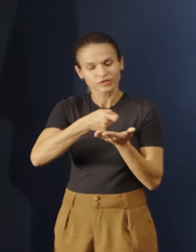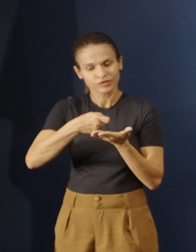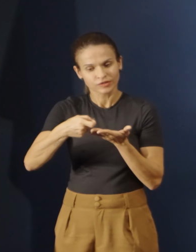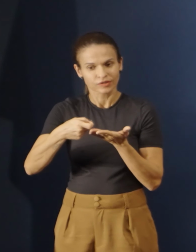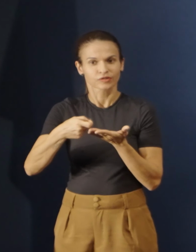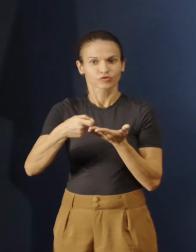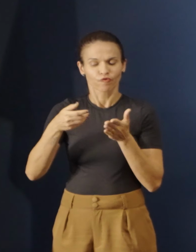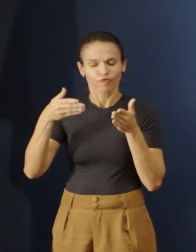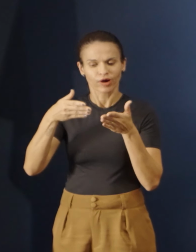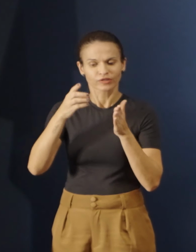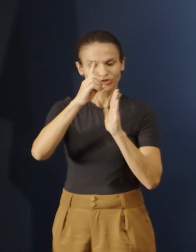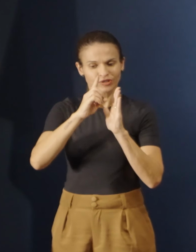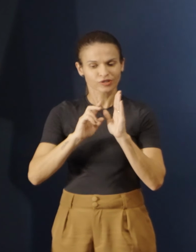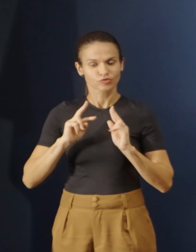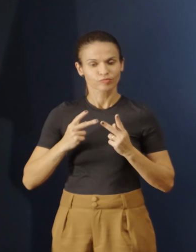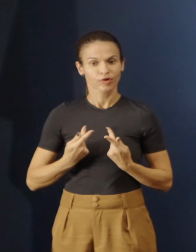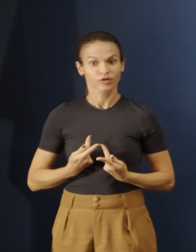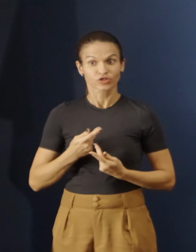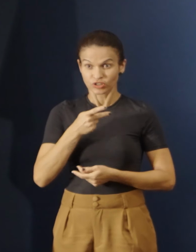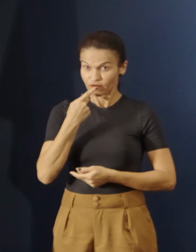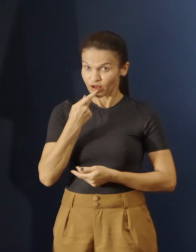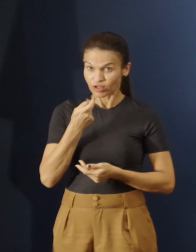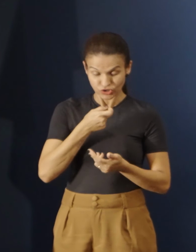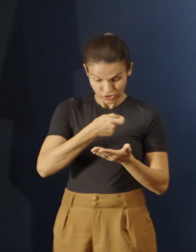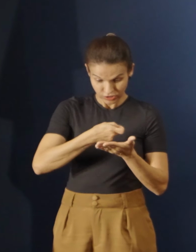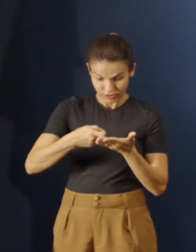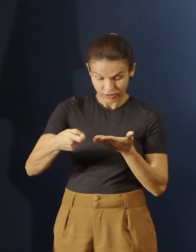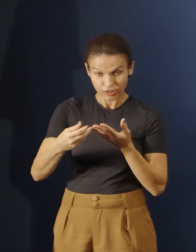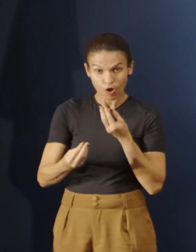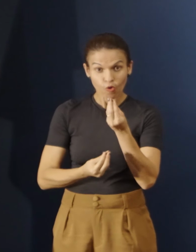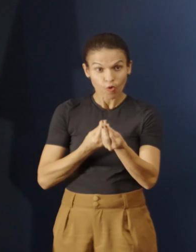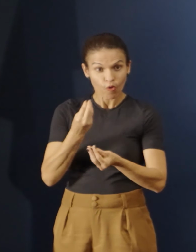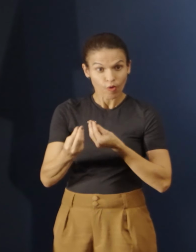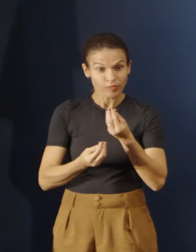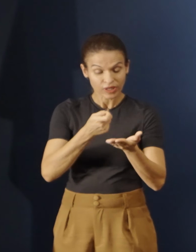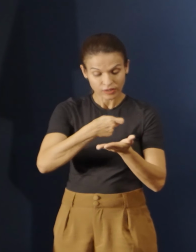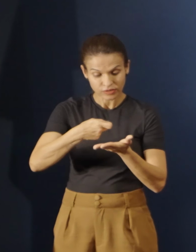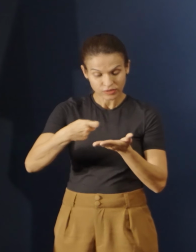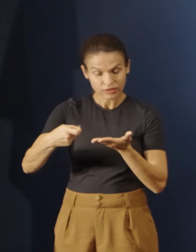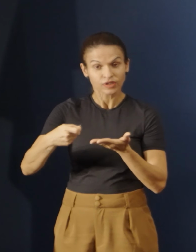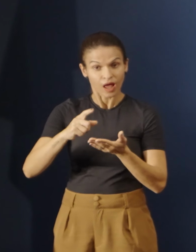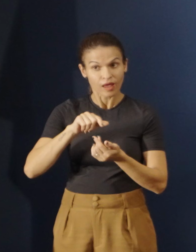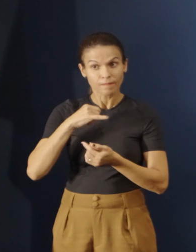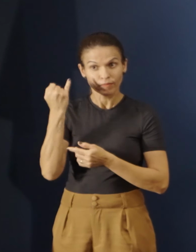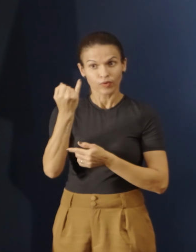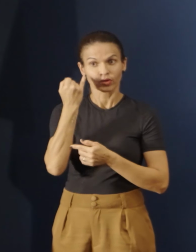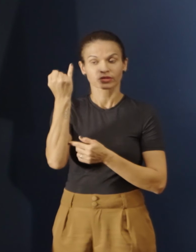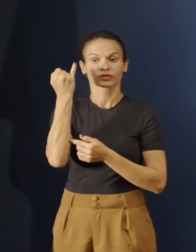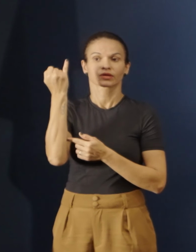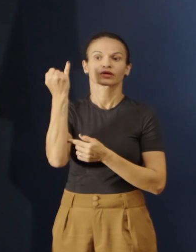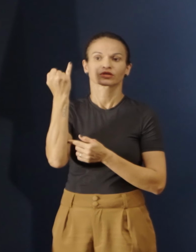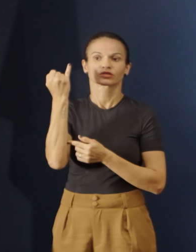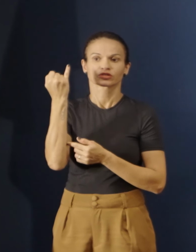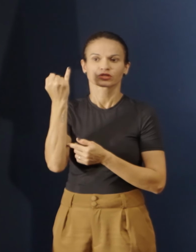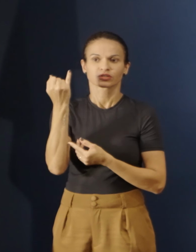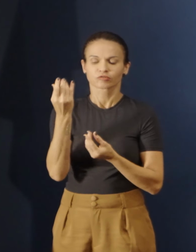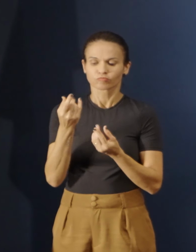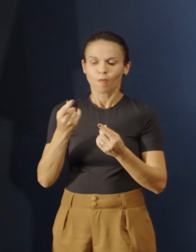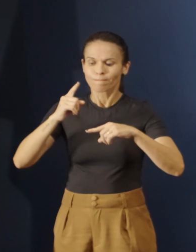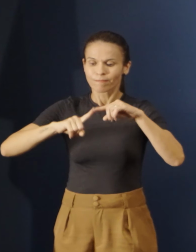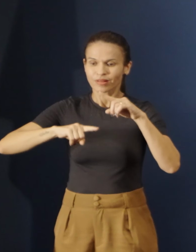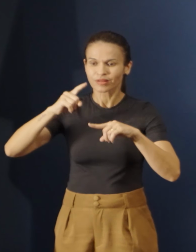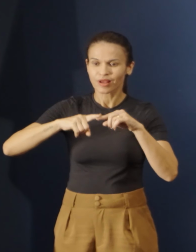direitos humanos. Porque, na verdade, a gente está tratando de escrita. Então, como que a escrita, ela é importante, inclusive, né, a materialidade da escrita,